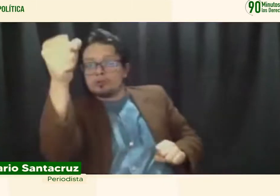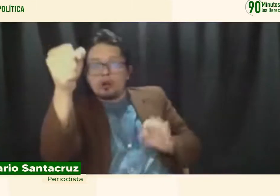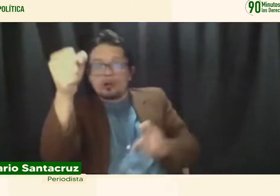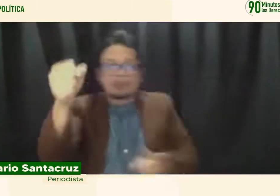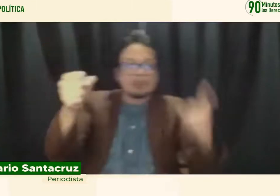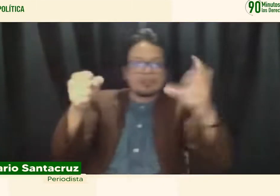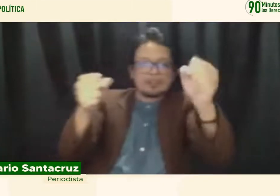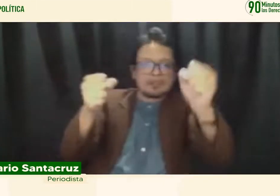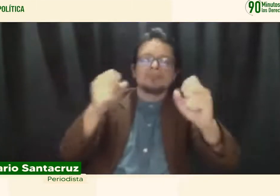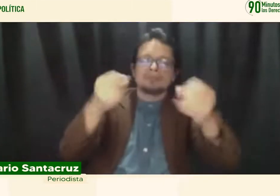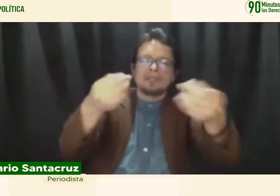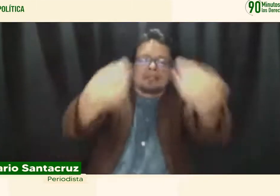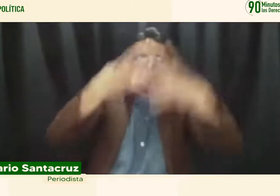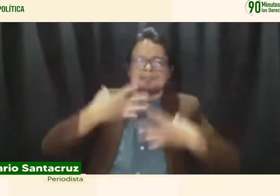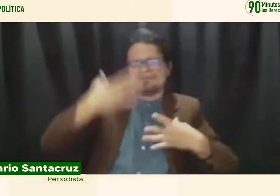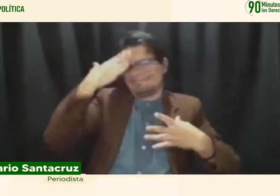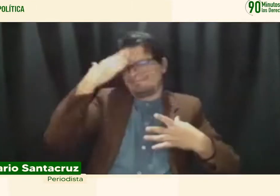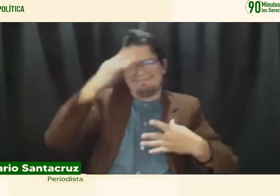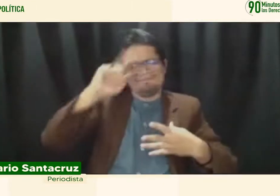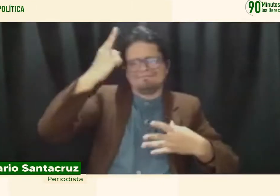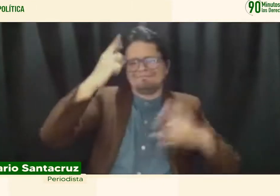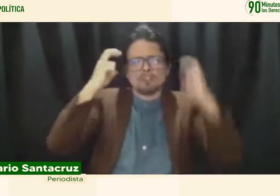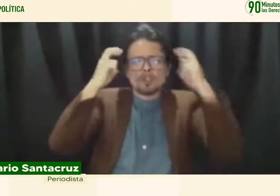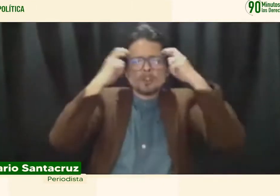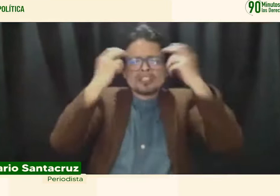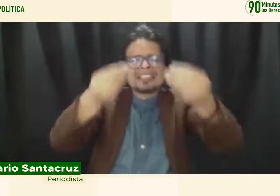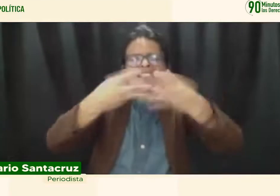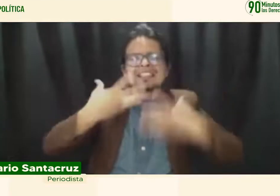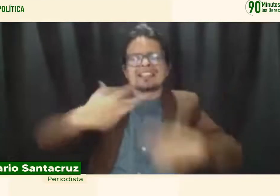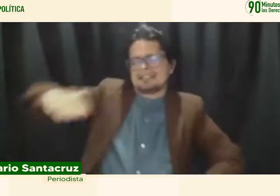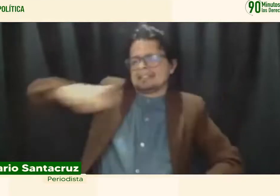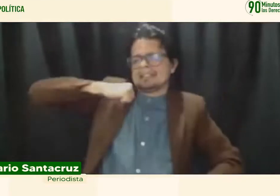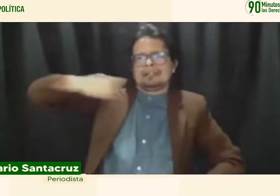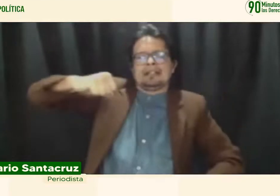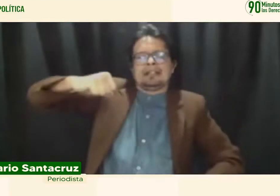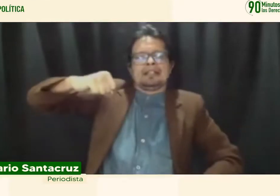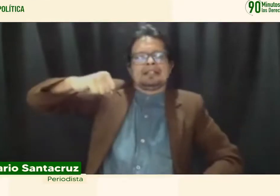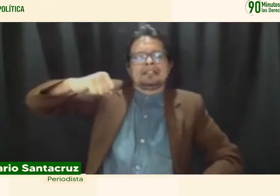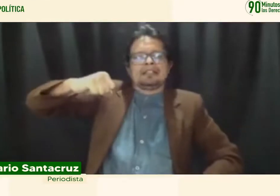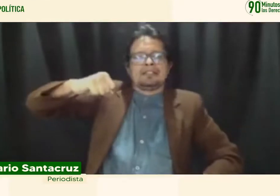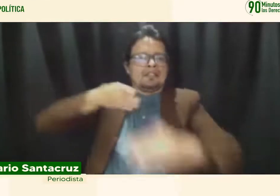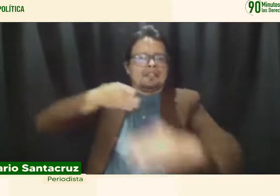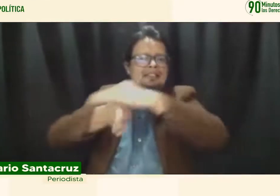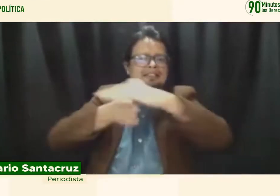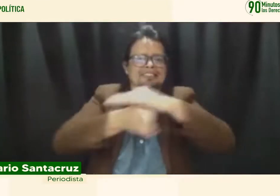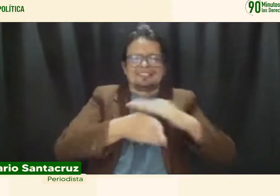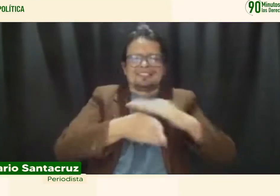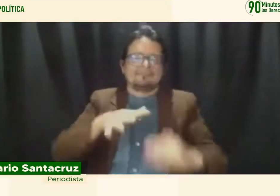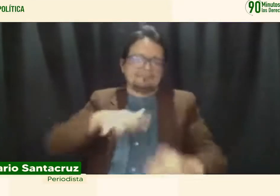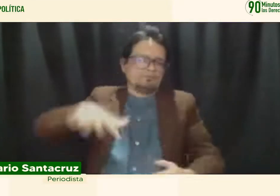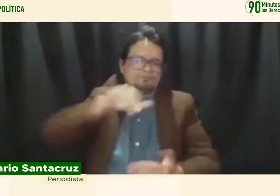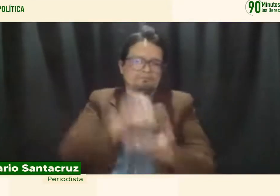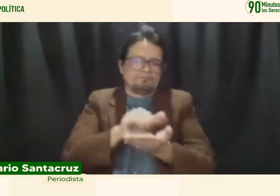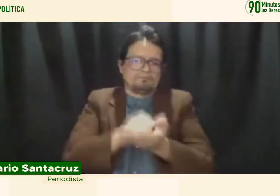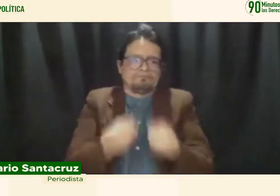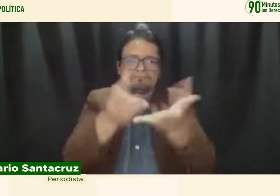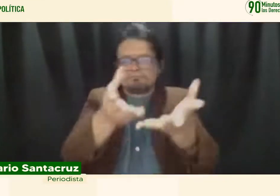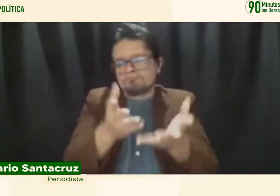acuerdos en relación a cómo hacer gestiones ante los diferentes candidatos es importante que nosotros tengamos el conocimiento y tengamos sobre